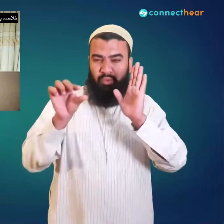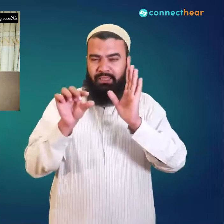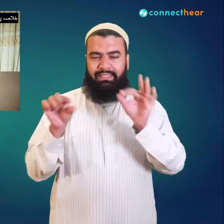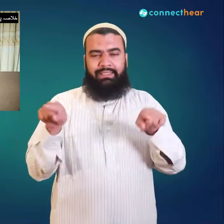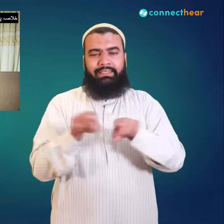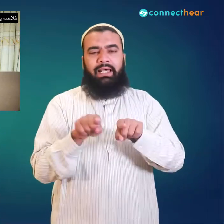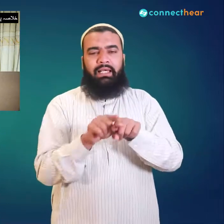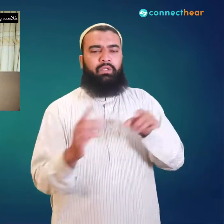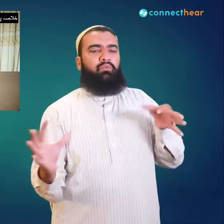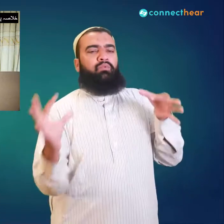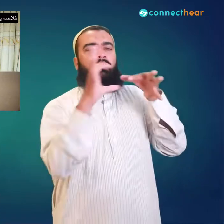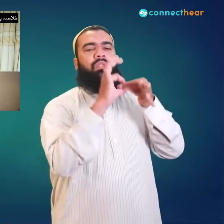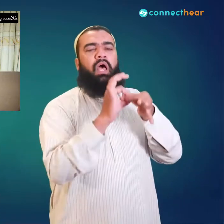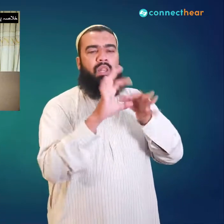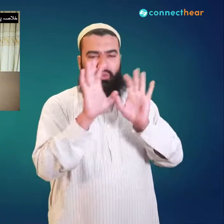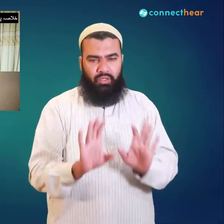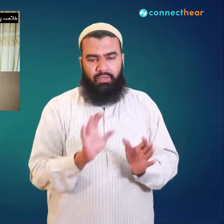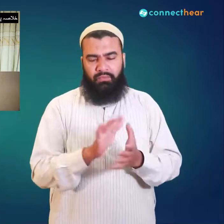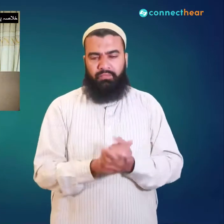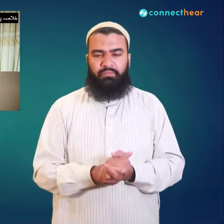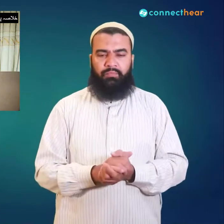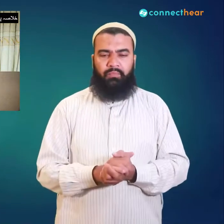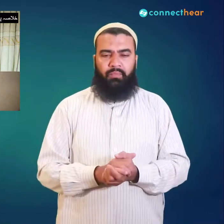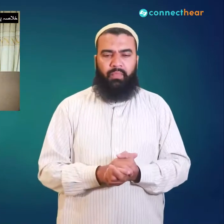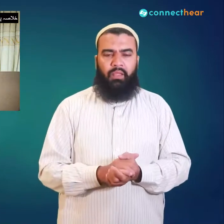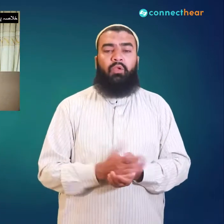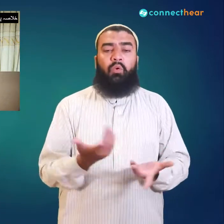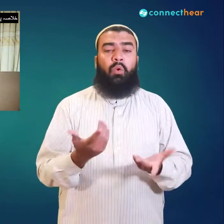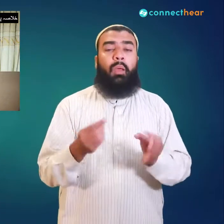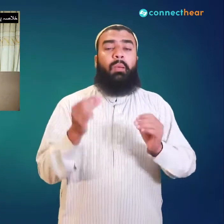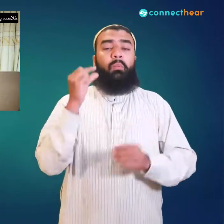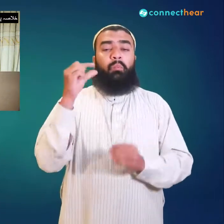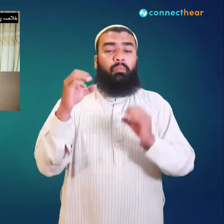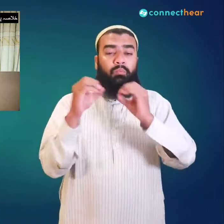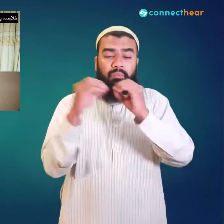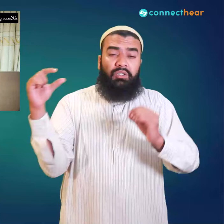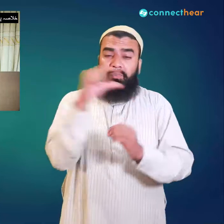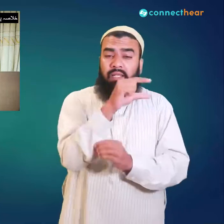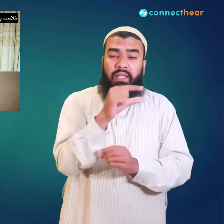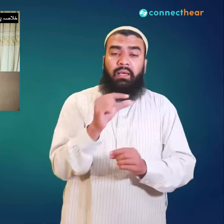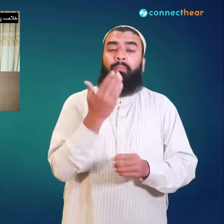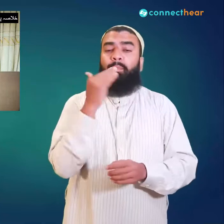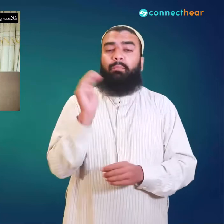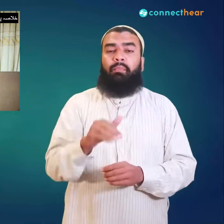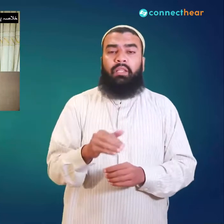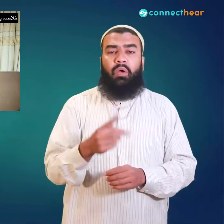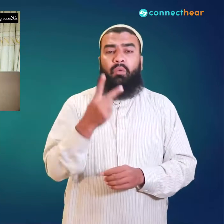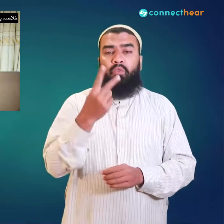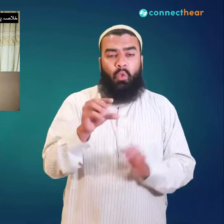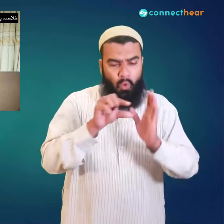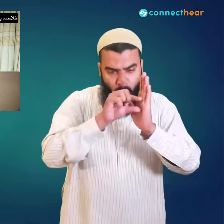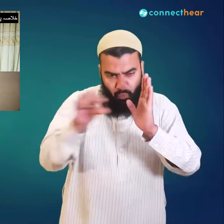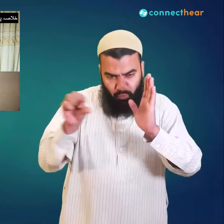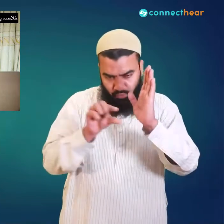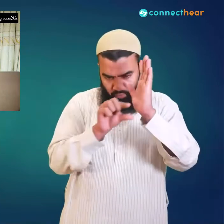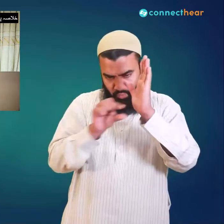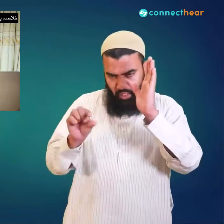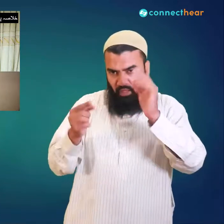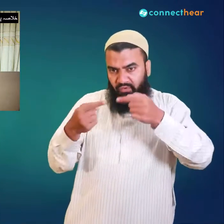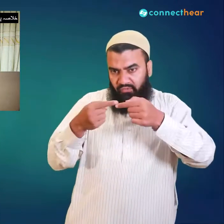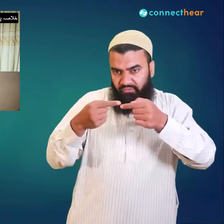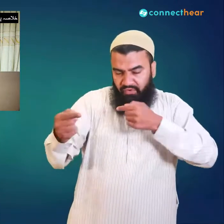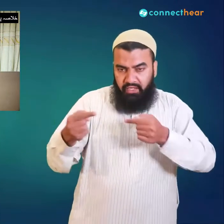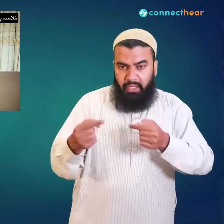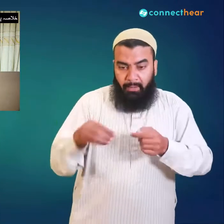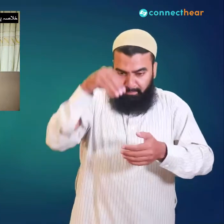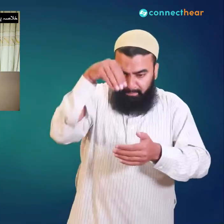اللہ الرحمن الرحیم کو ذکر نہیں فرمایا، چونکہ بسم اللہ کا تعلق 2 صورتوں کے درمیان فرق کرنے کے لیے ہے، تو